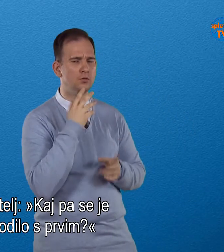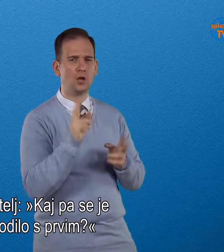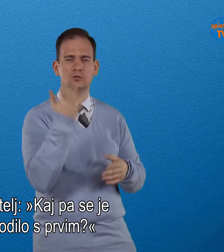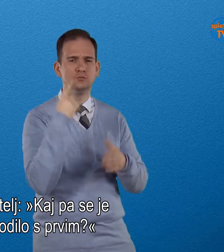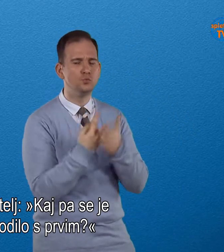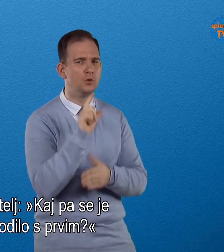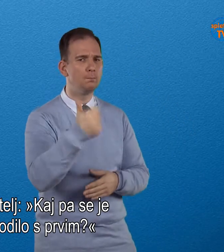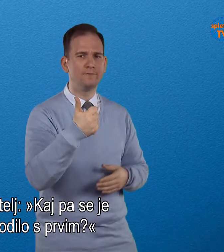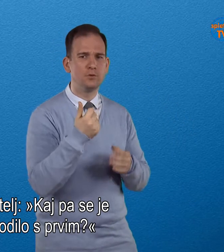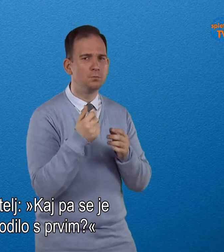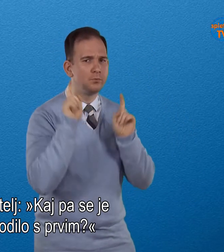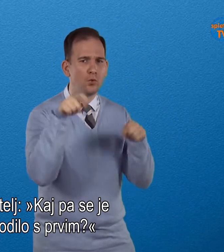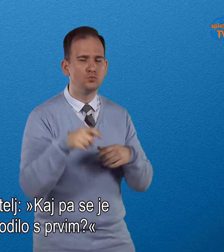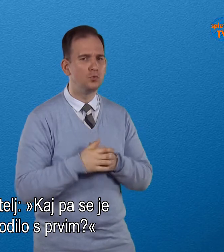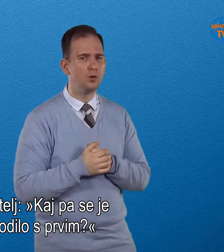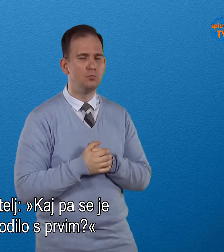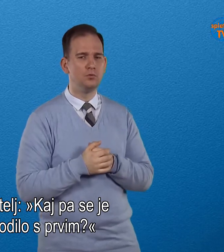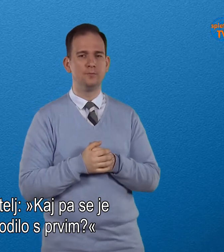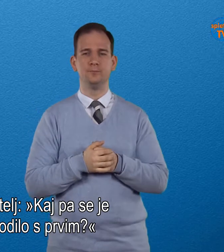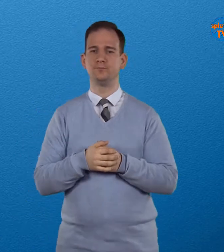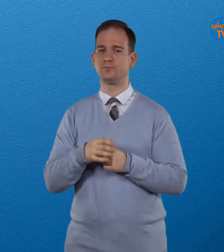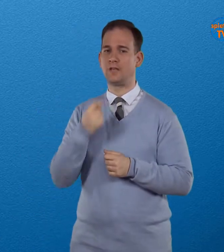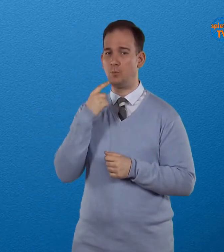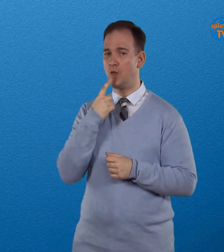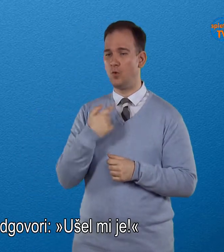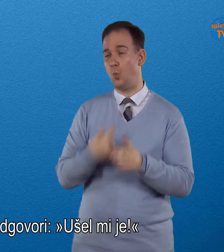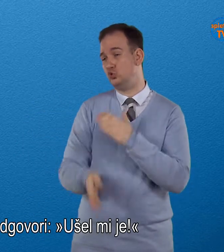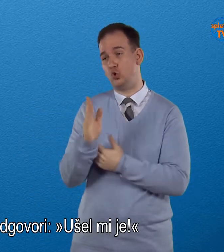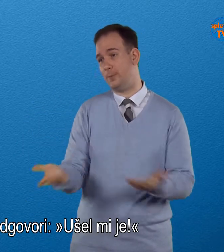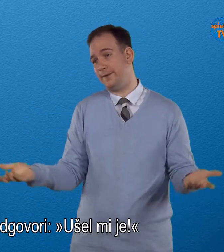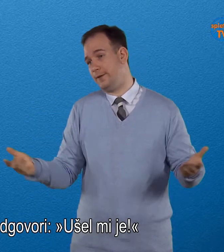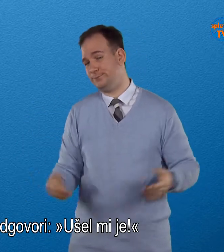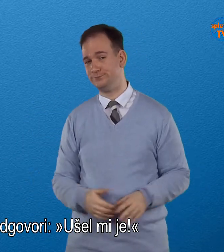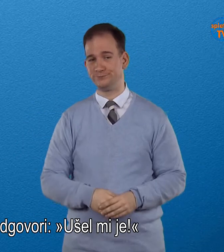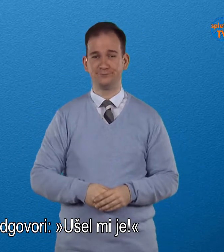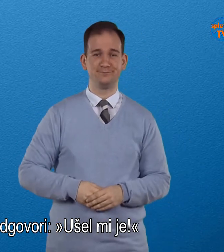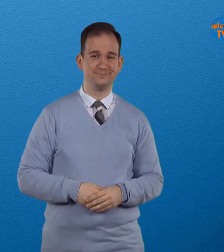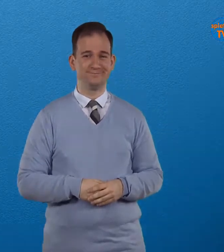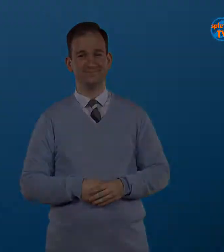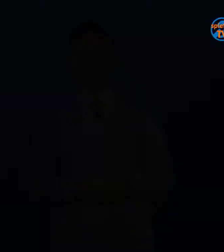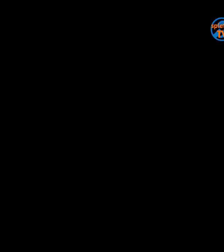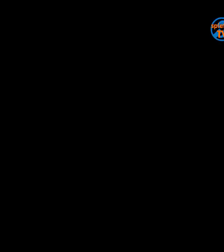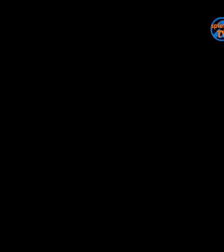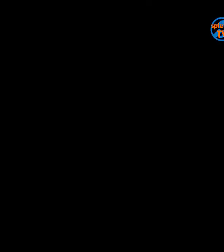Prijatelj: "Kaj pa se je zgodilo s prvim?" Gašper odgovori: "Ušel mi je."